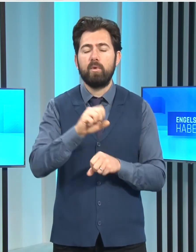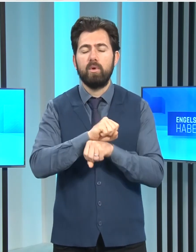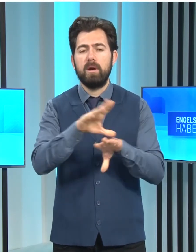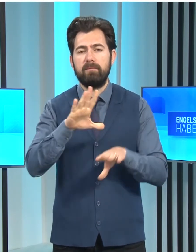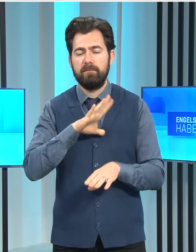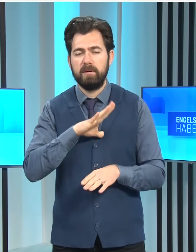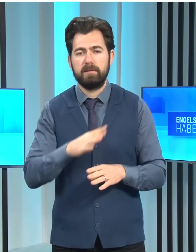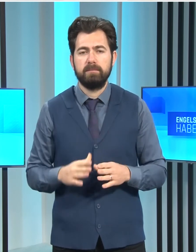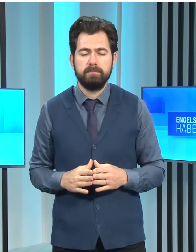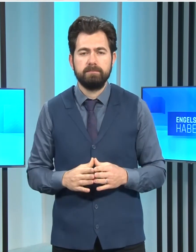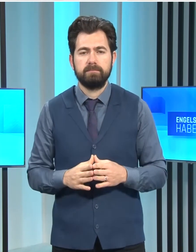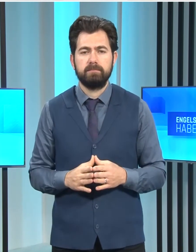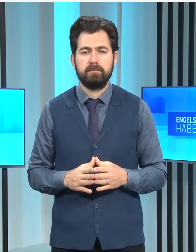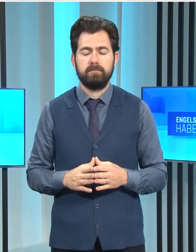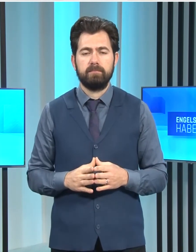yayınladı.